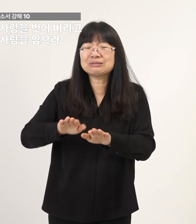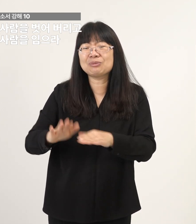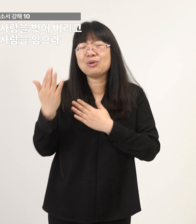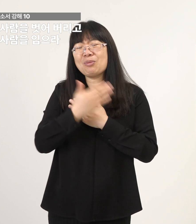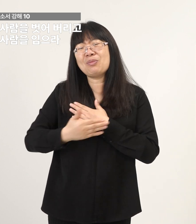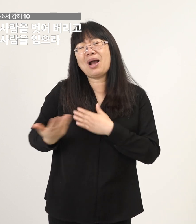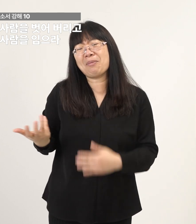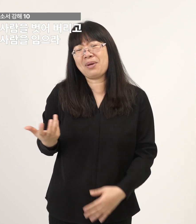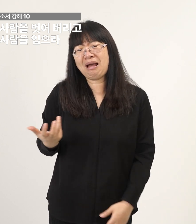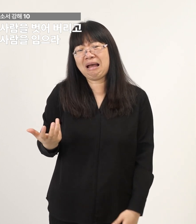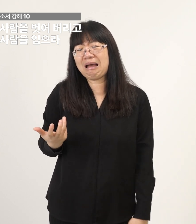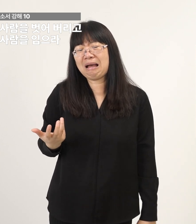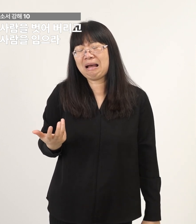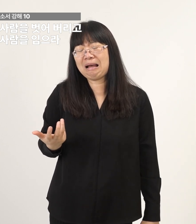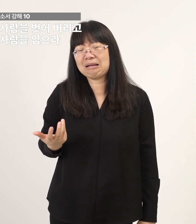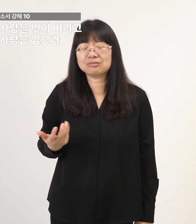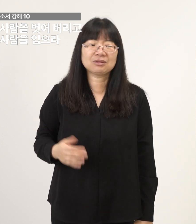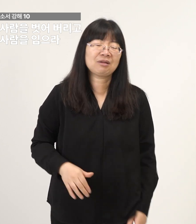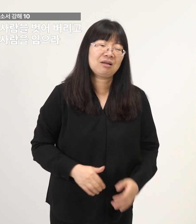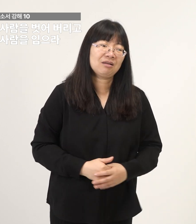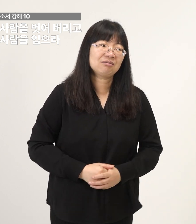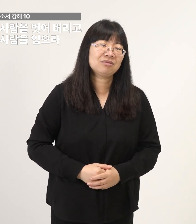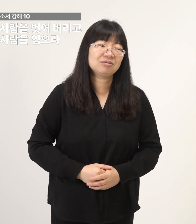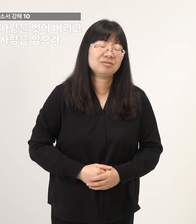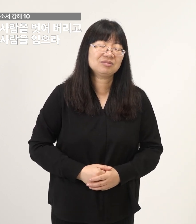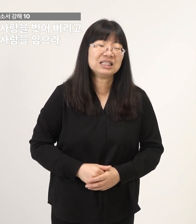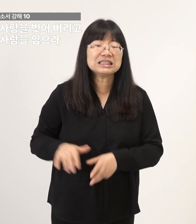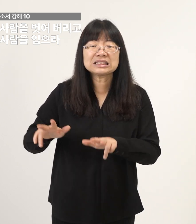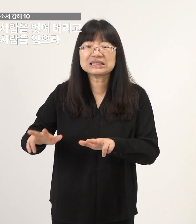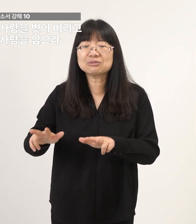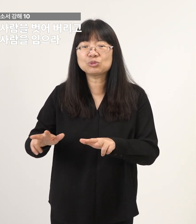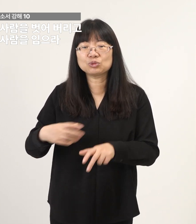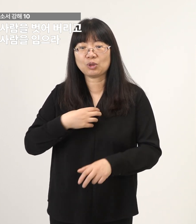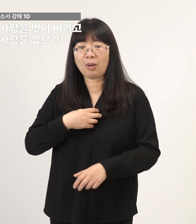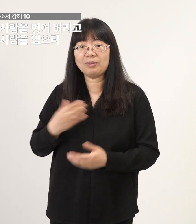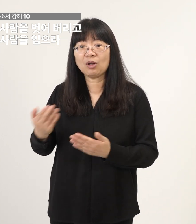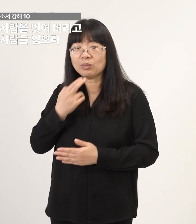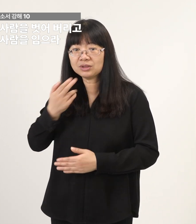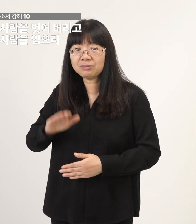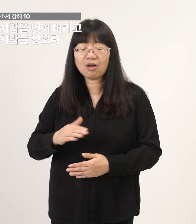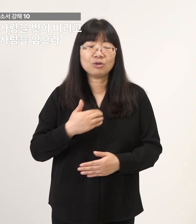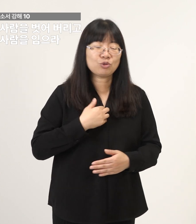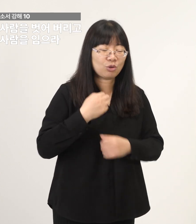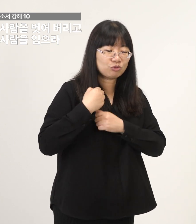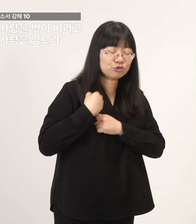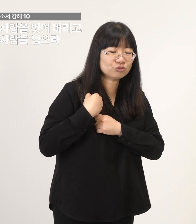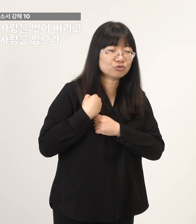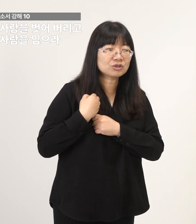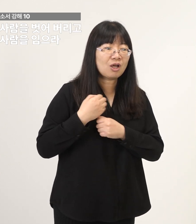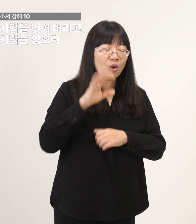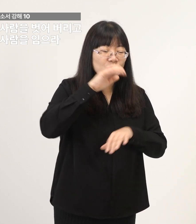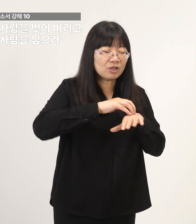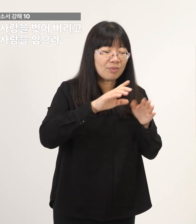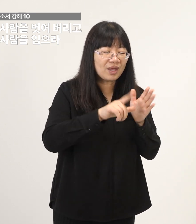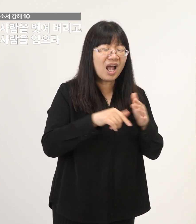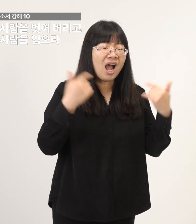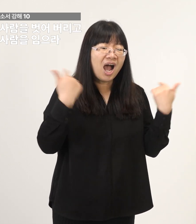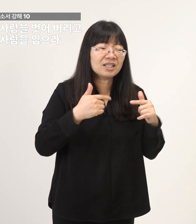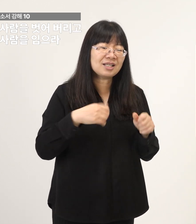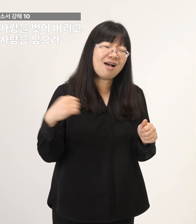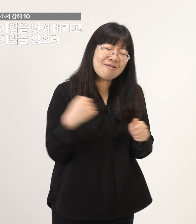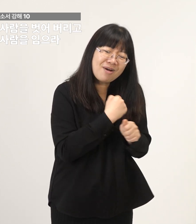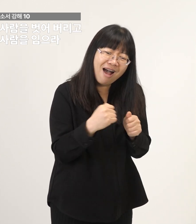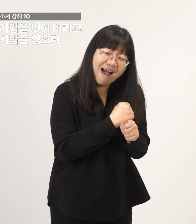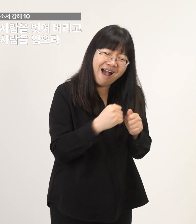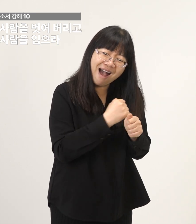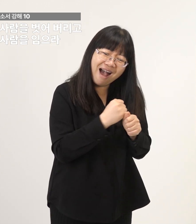지금은 좀 험한 일이 없지만 저희 때는 일상이 맞는 거였어요. 일상이 안 맞으면 오늘 왜